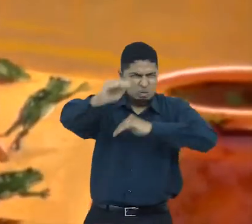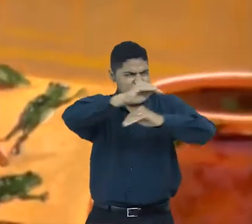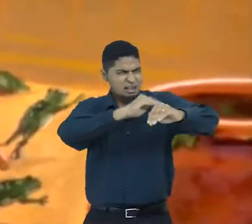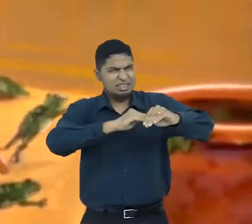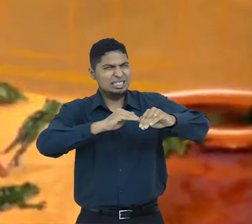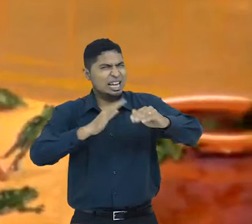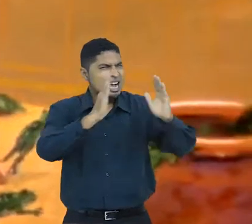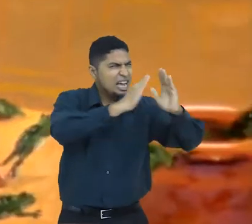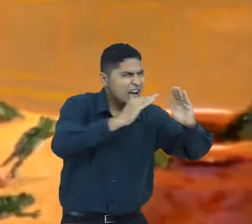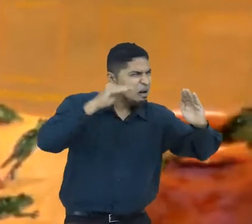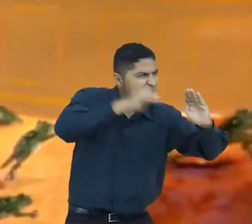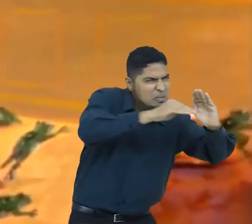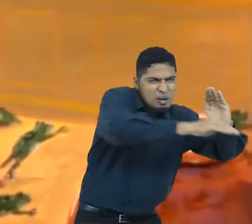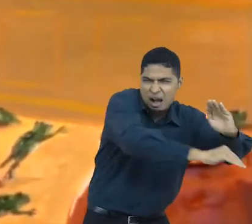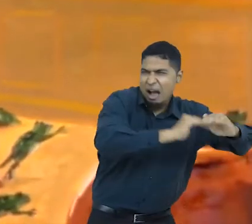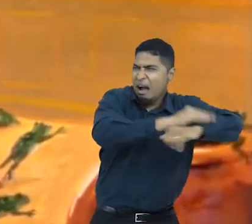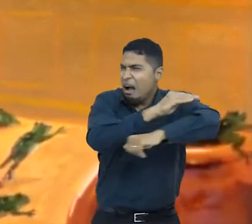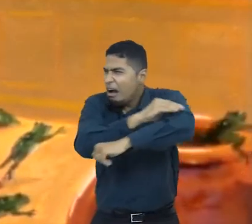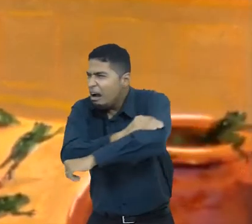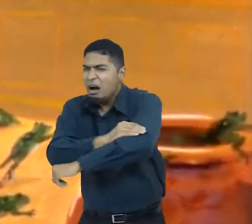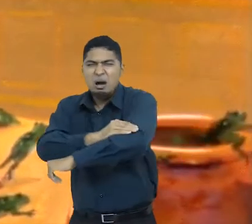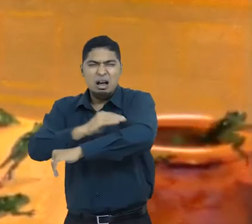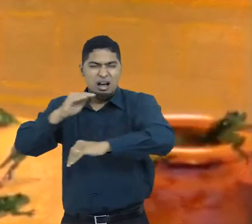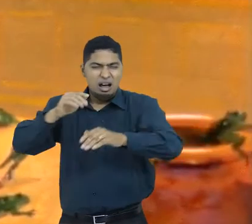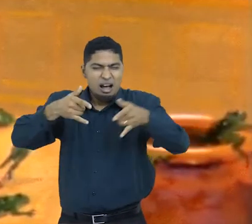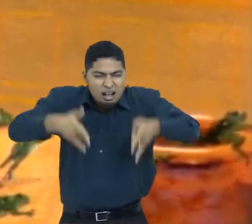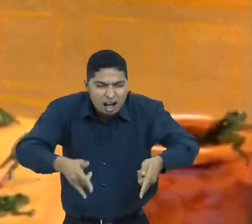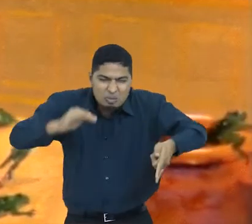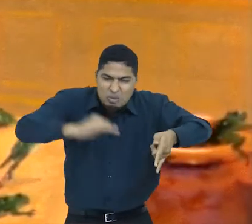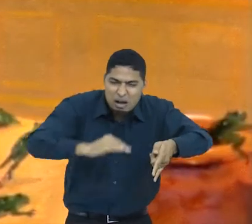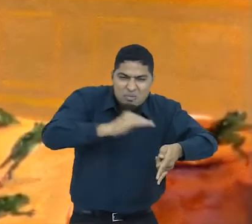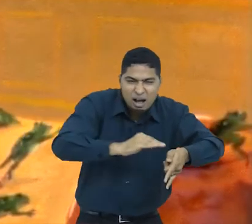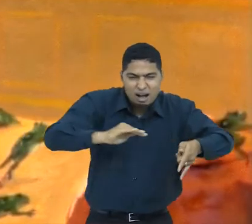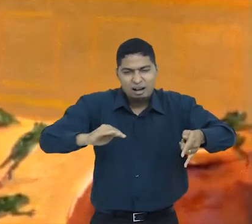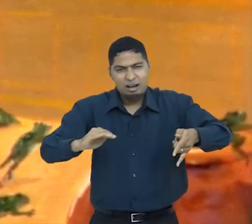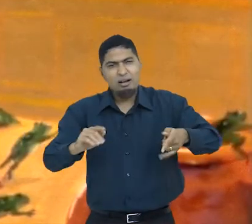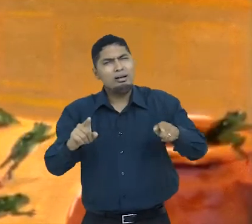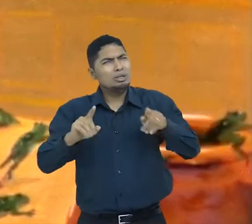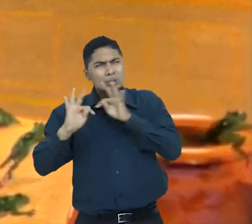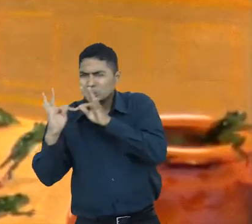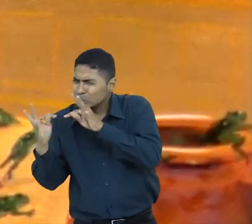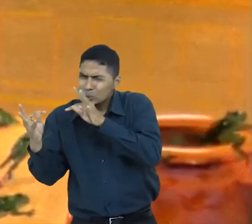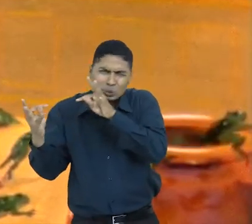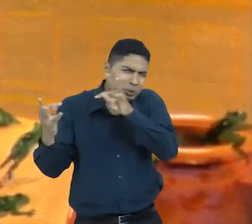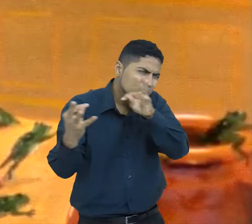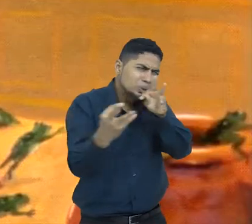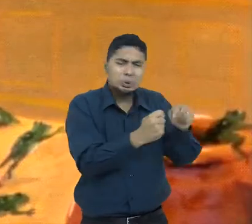cobriram o Egito todo. Elas entraram nas casas, invadiram os quartos, pularam nas camas, esconderam-se nos fornos e